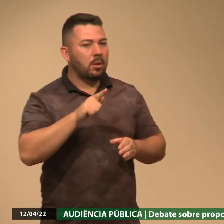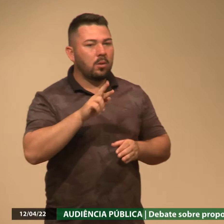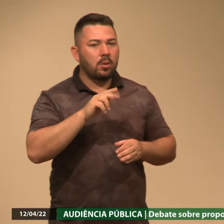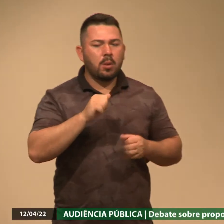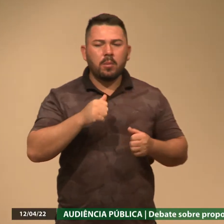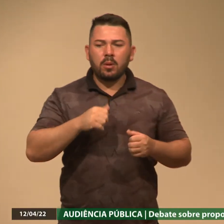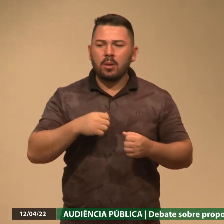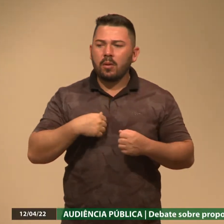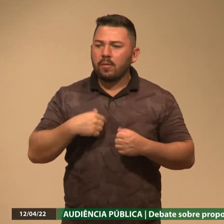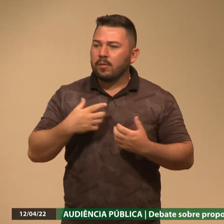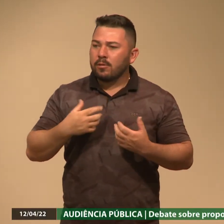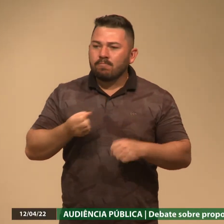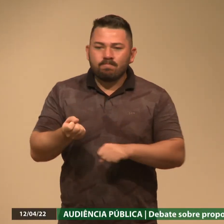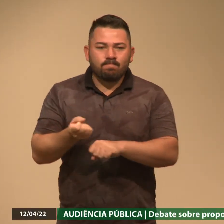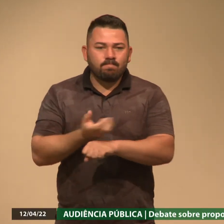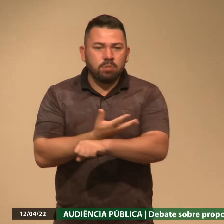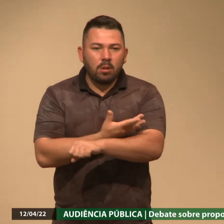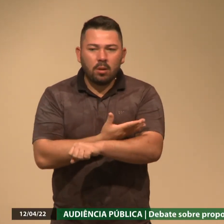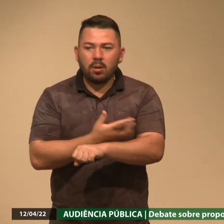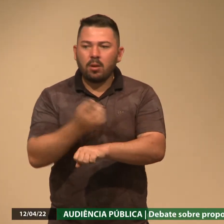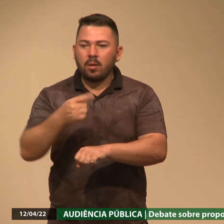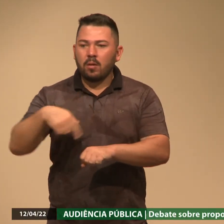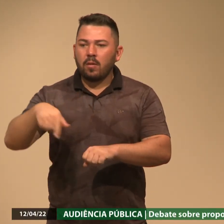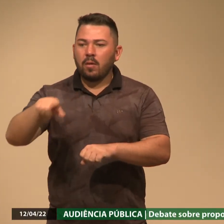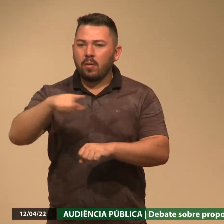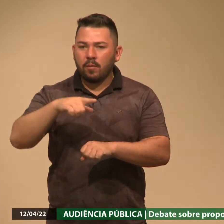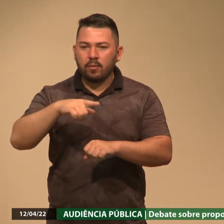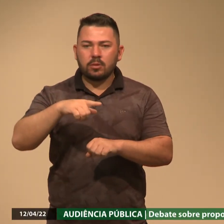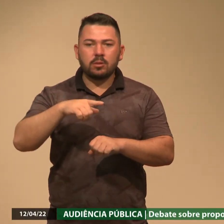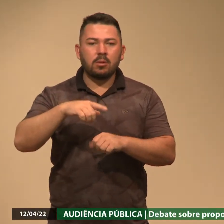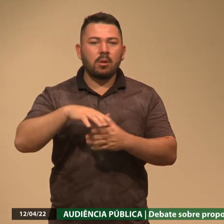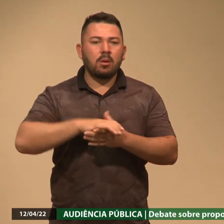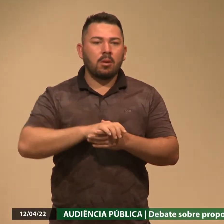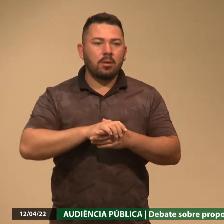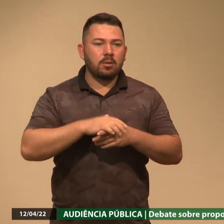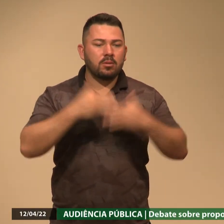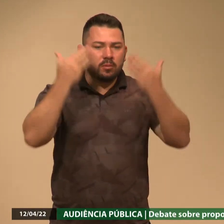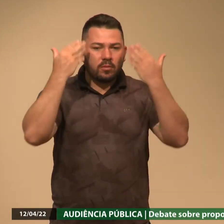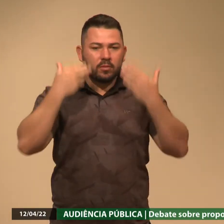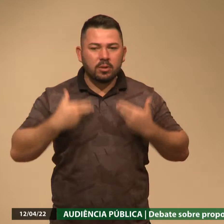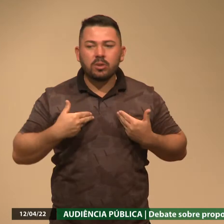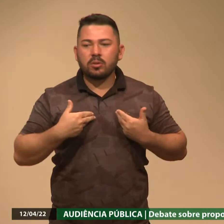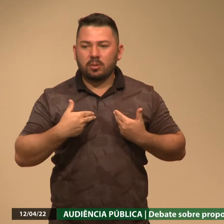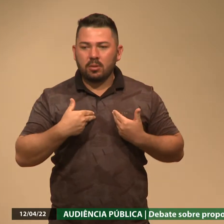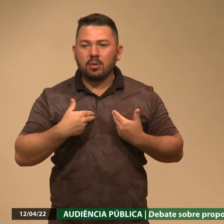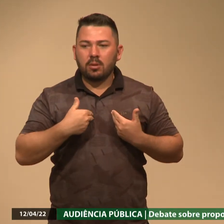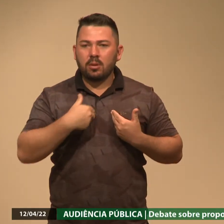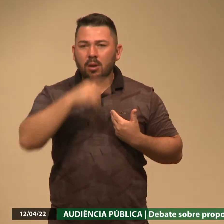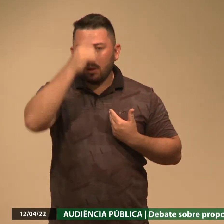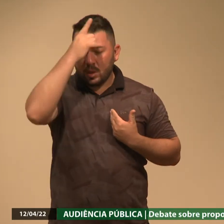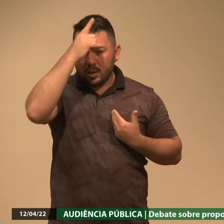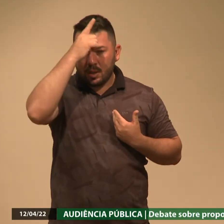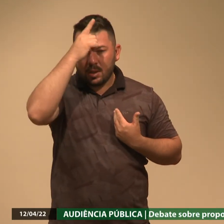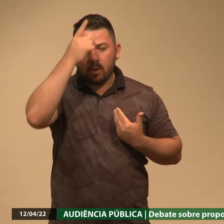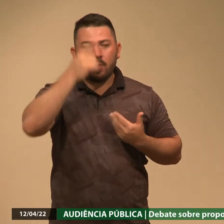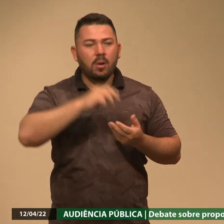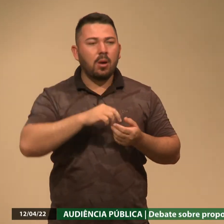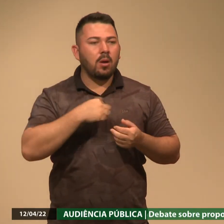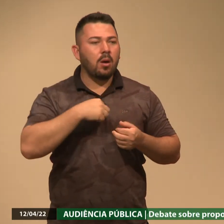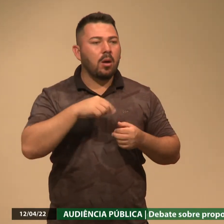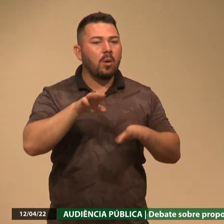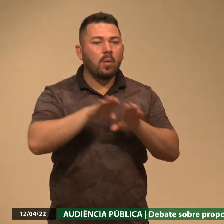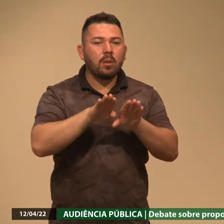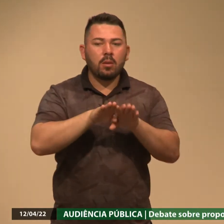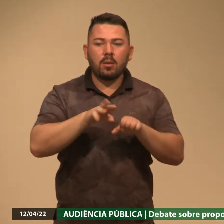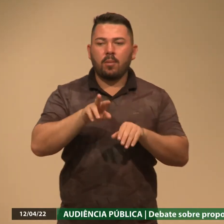em ver vocês vestidos de trajes típicos e eu estou justamente com essa minha tiara porque